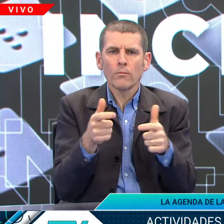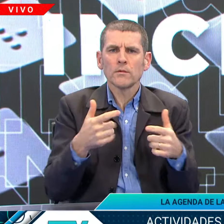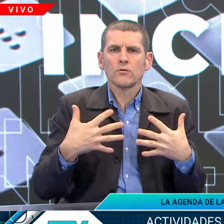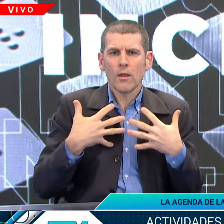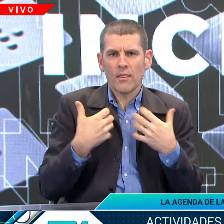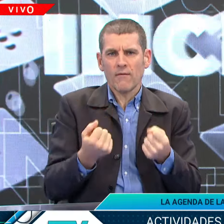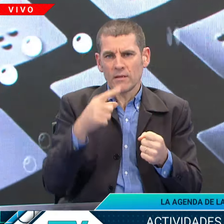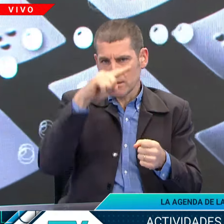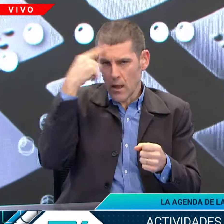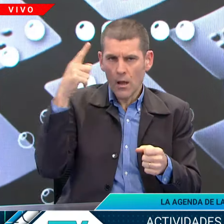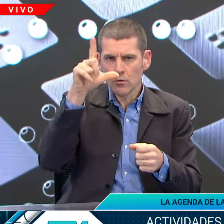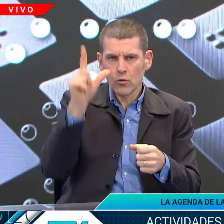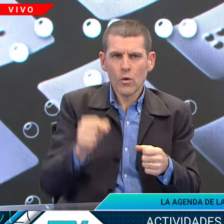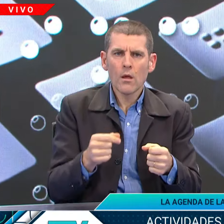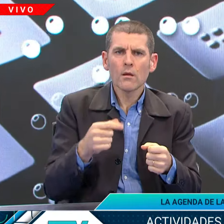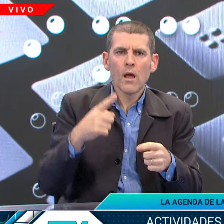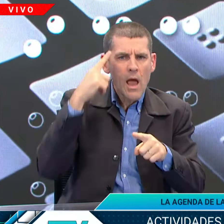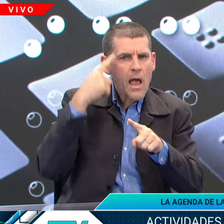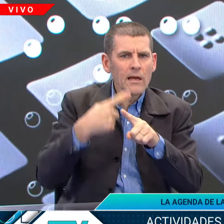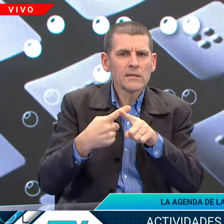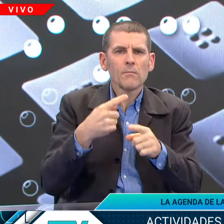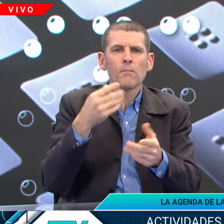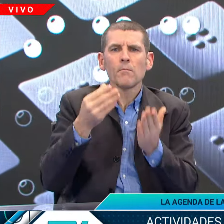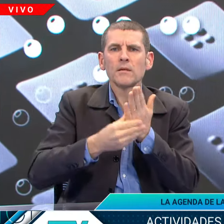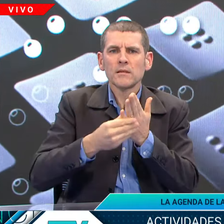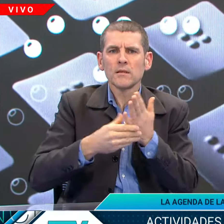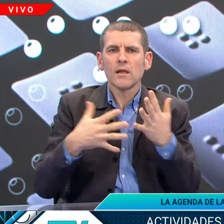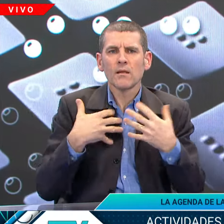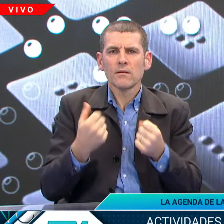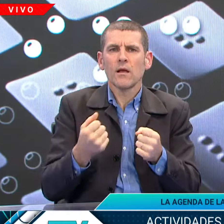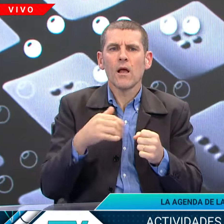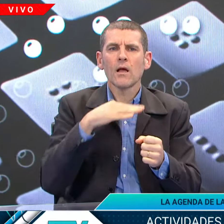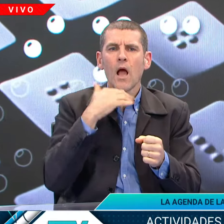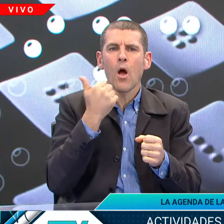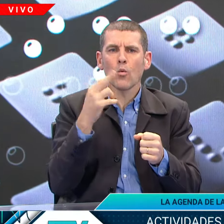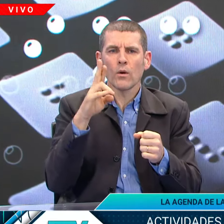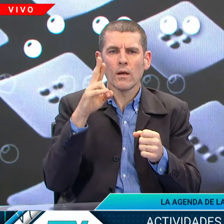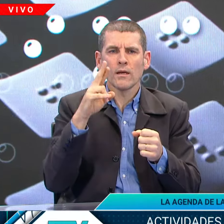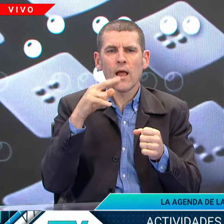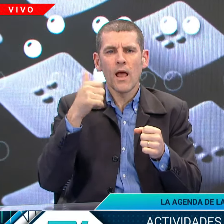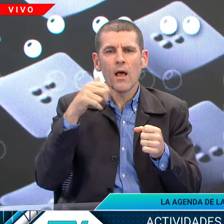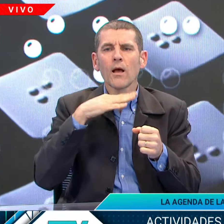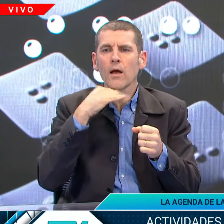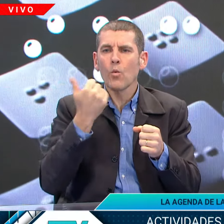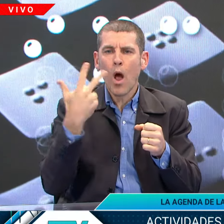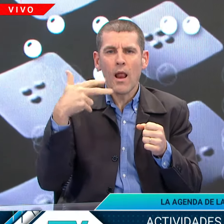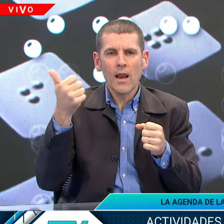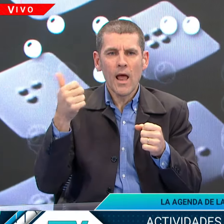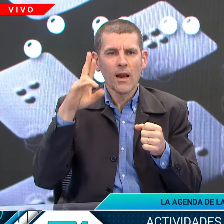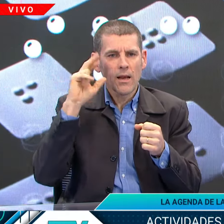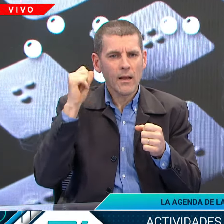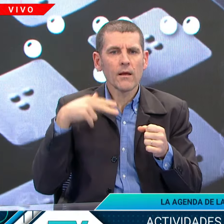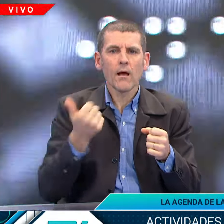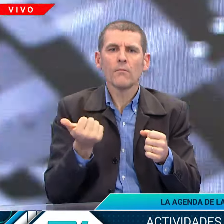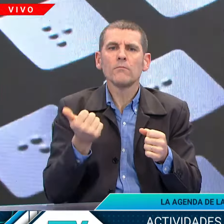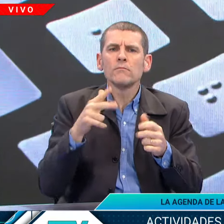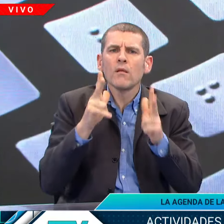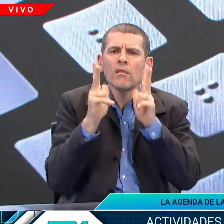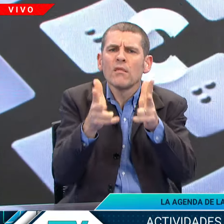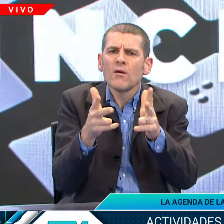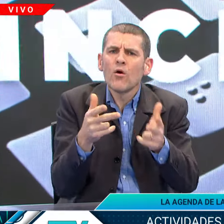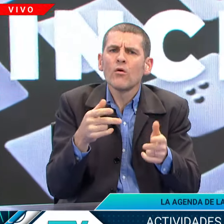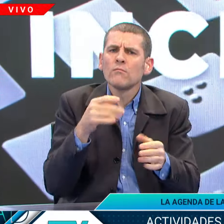ha invitado al exministro de Defensa, Horacio Jaunarena, quien expondrá sobre el proyecto de ley que